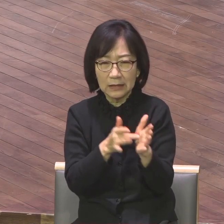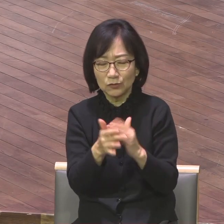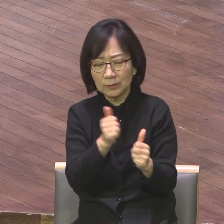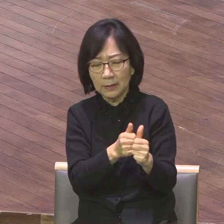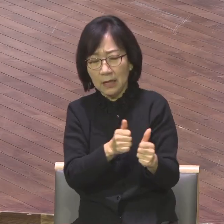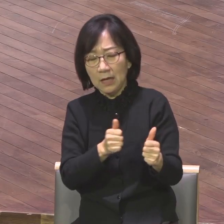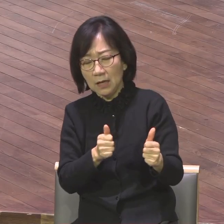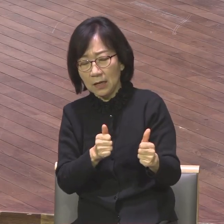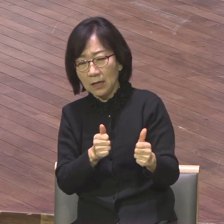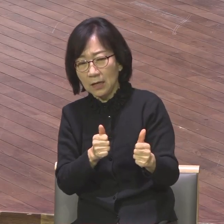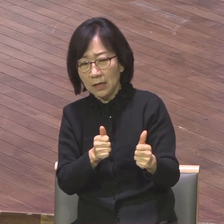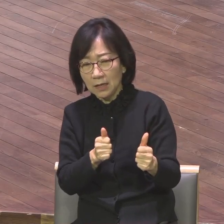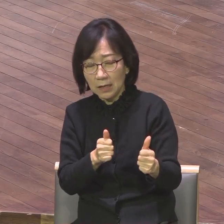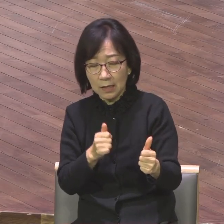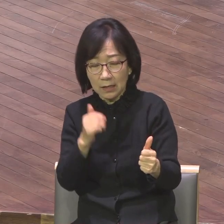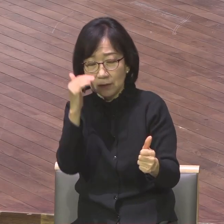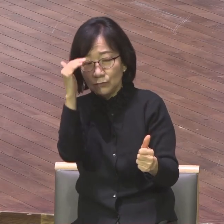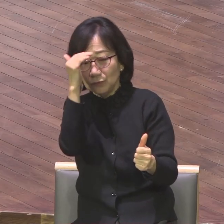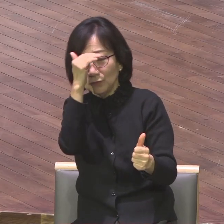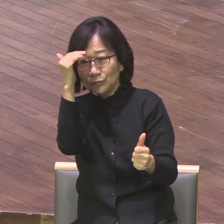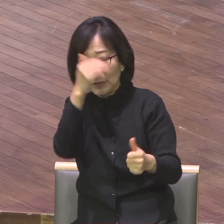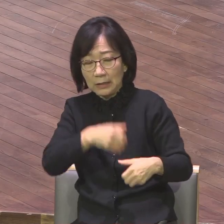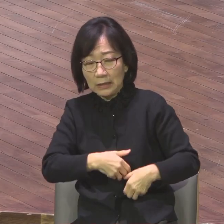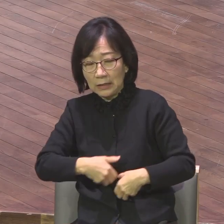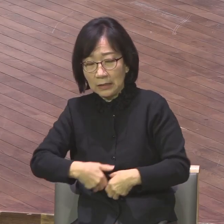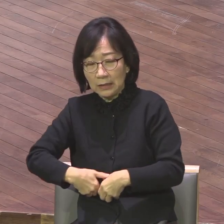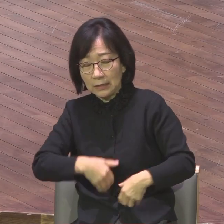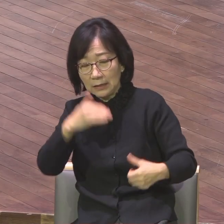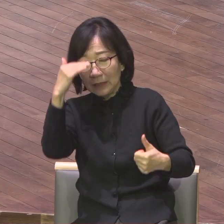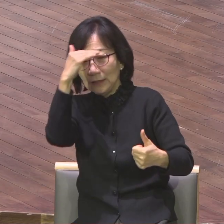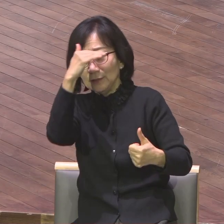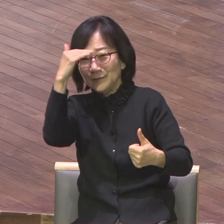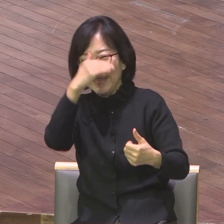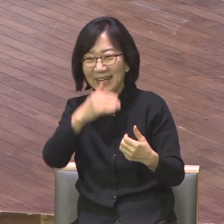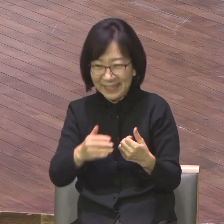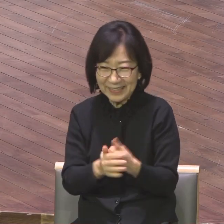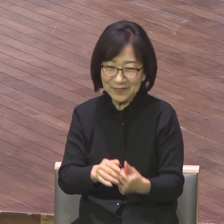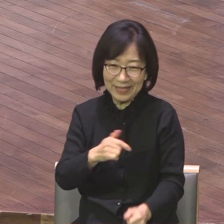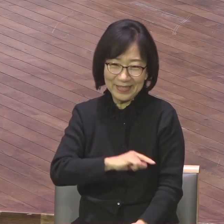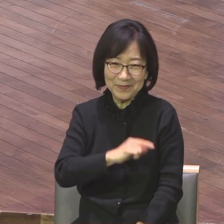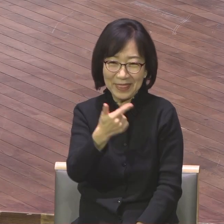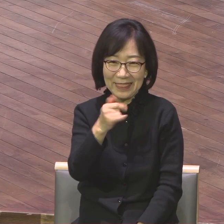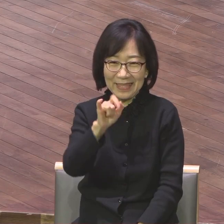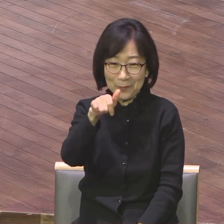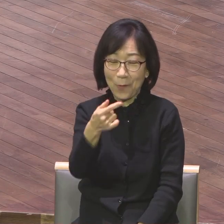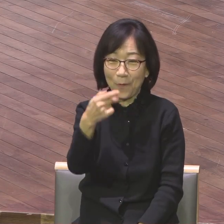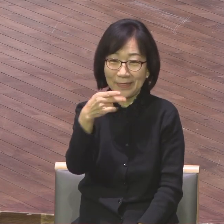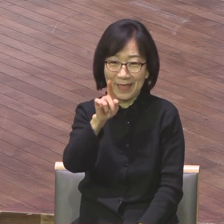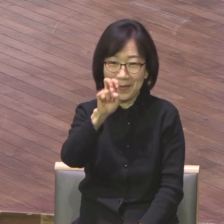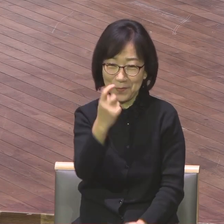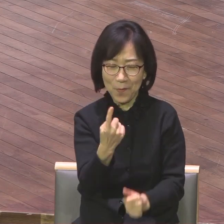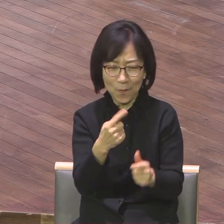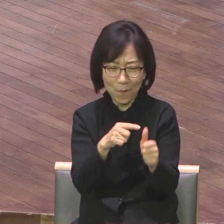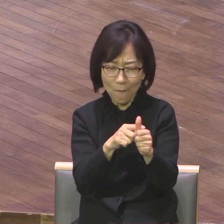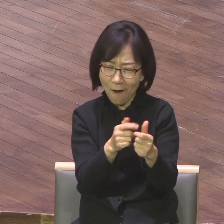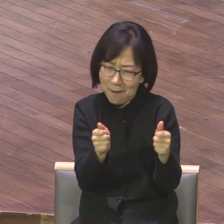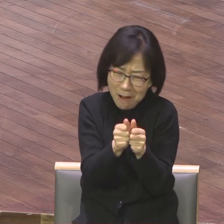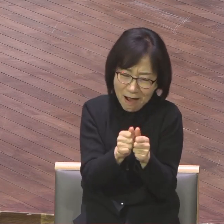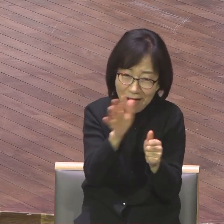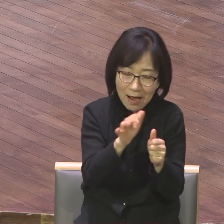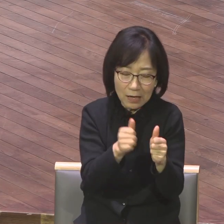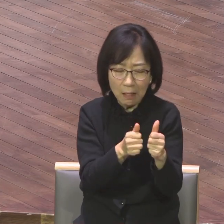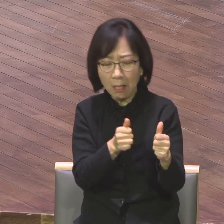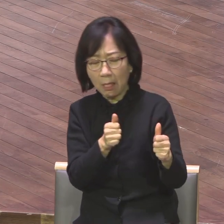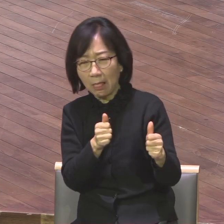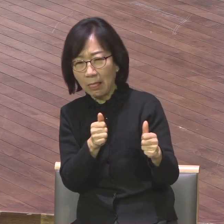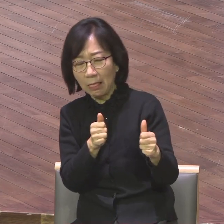것 같은 그런 별칭이 붙어서 니고데모를 예수님의 위성이라 그렇게